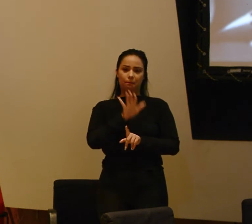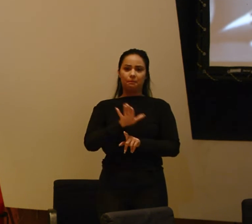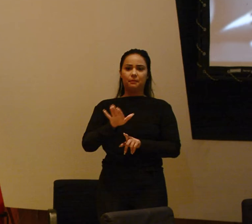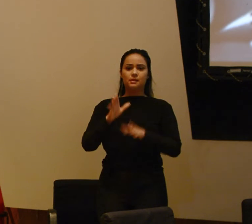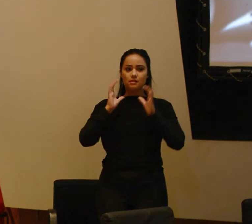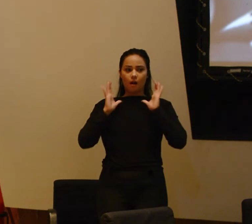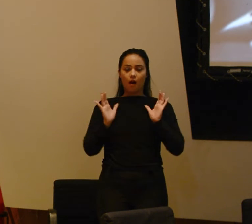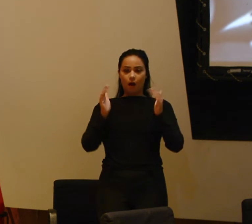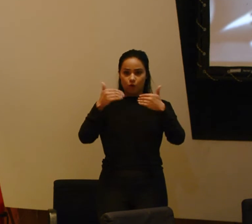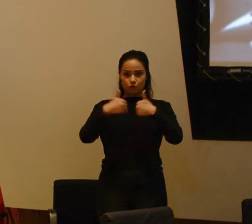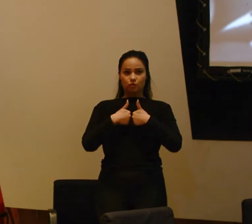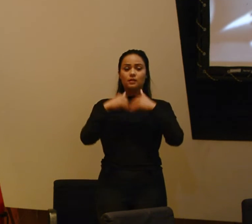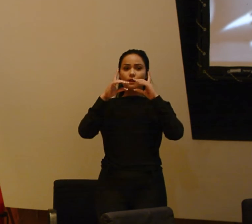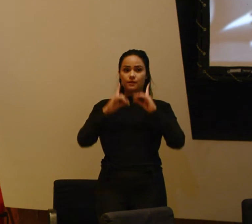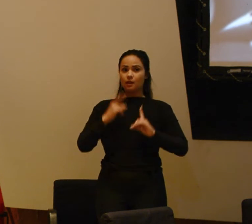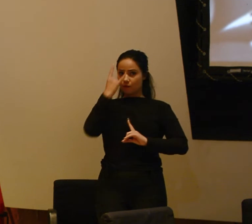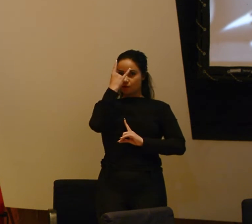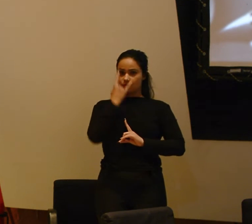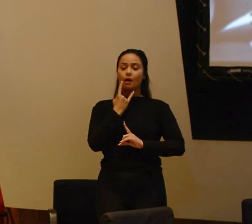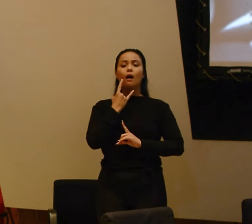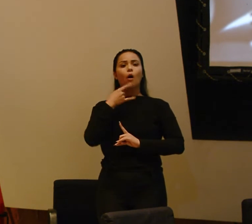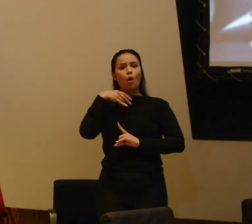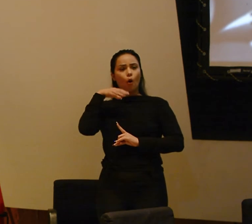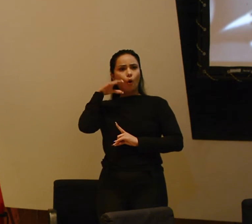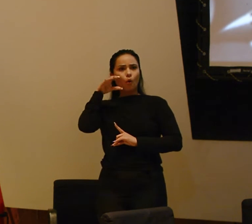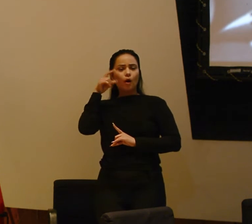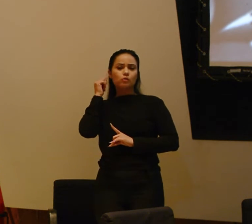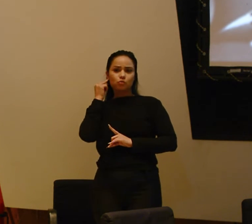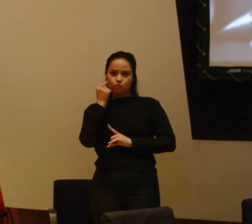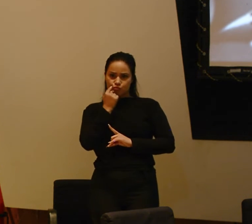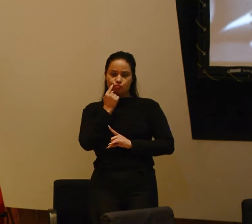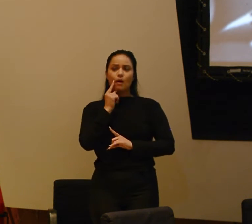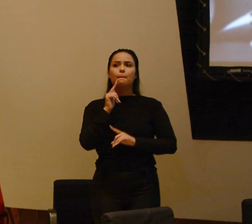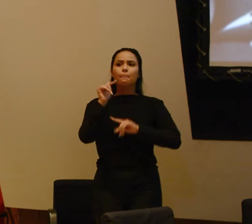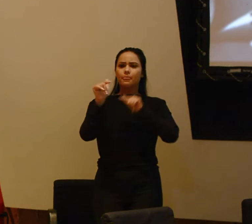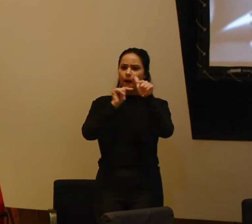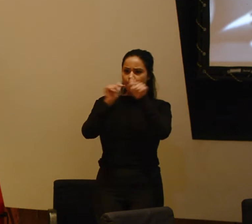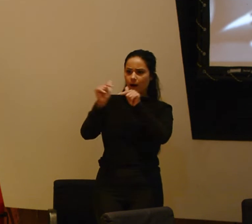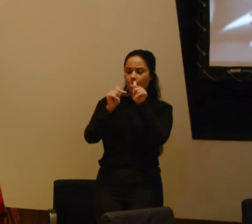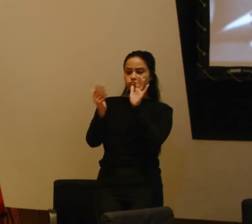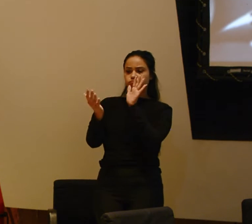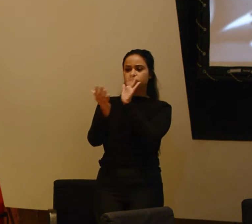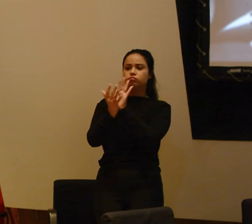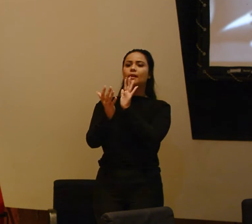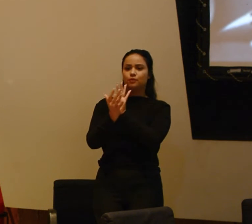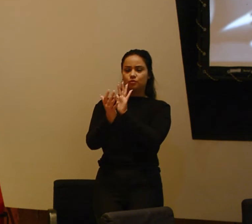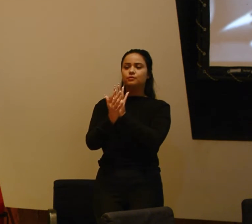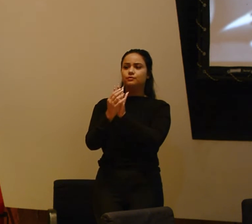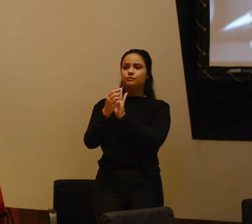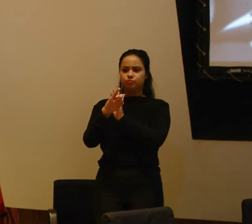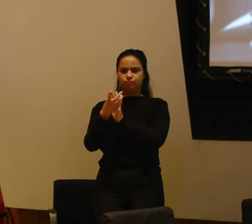crianças autistas, deficientes visuais, auditivas, mas todas foram trabalhadas de forma coletiva